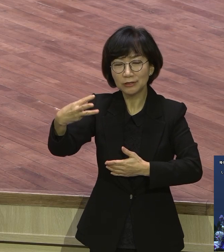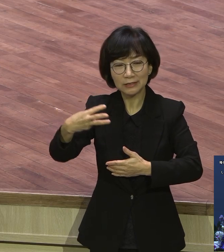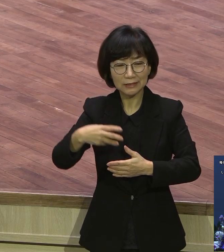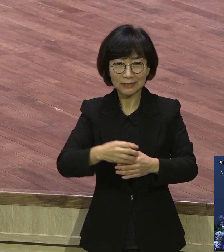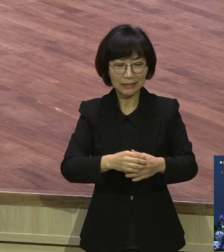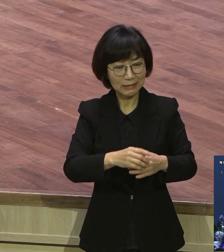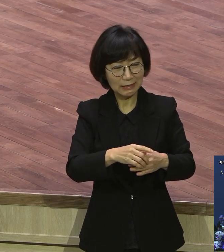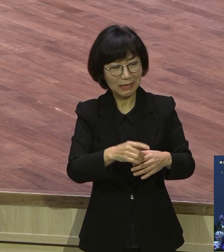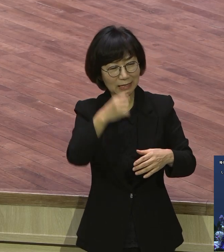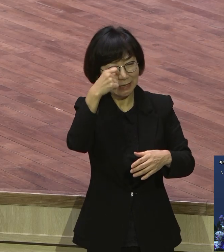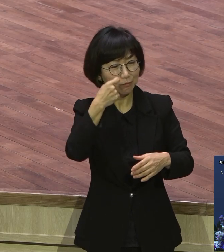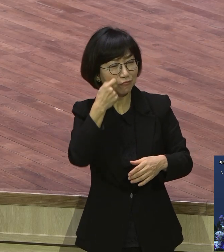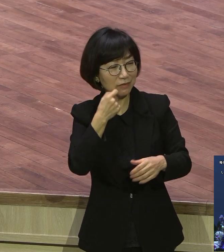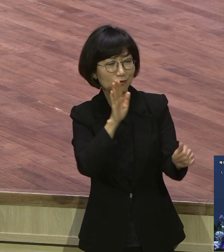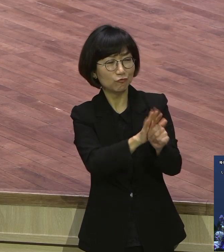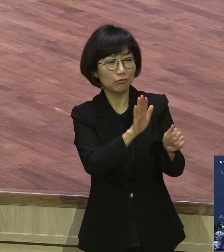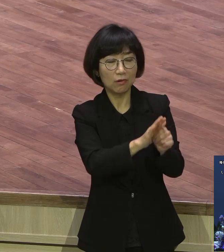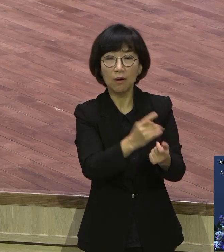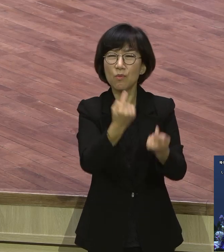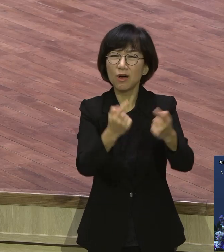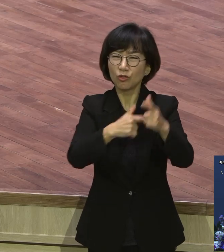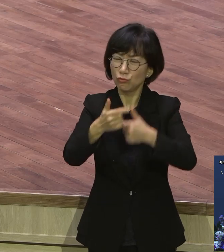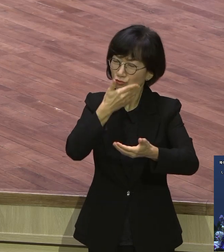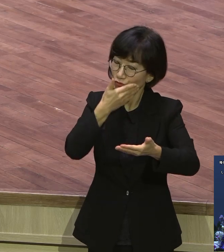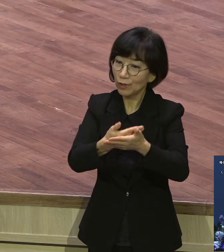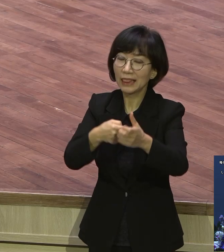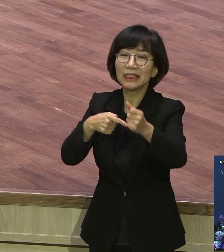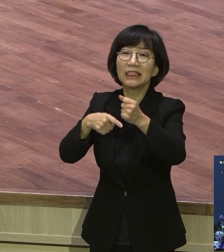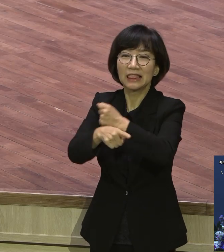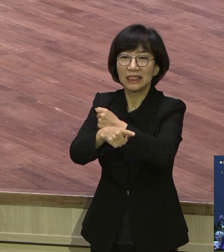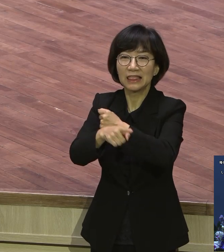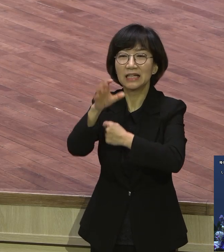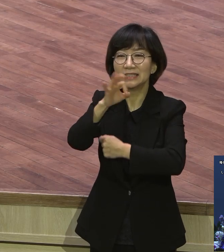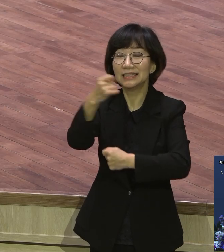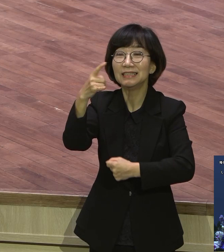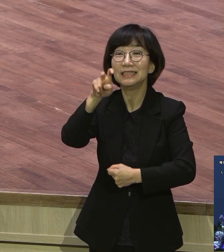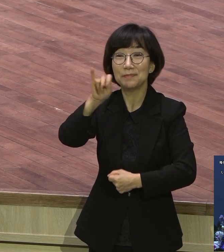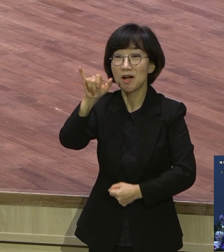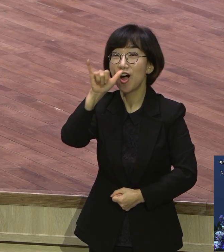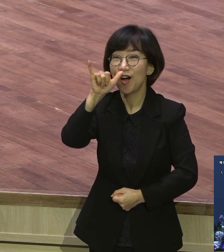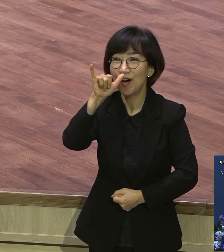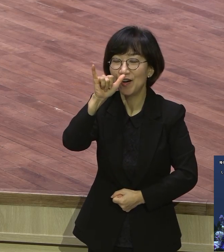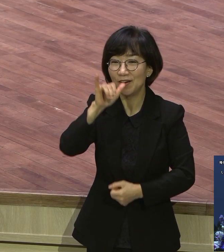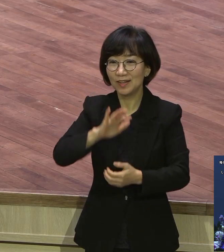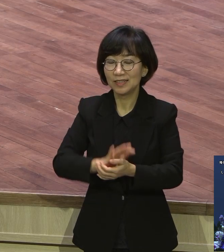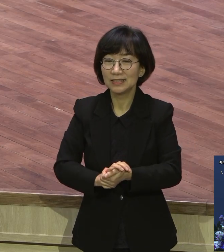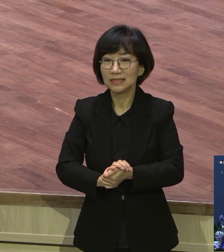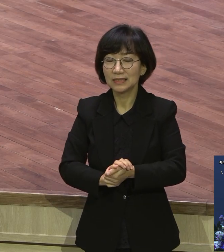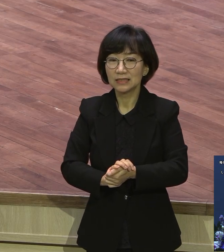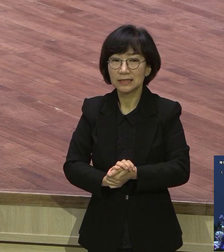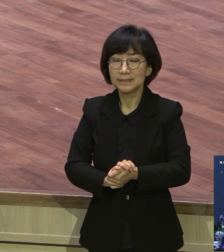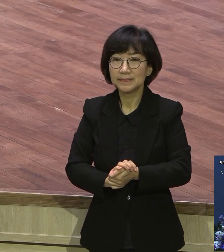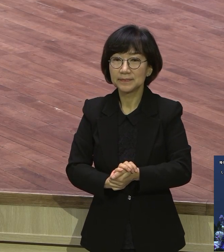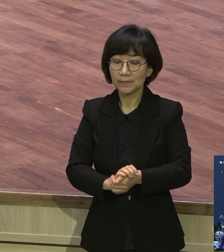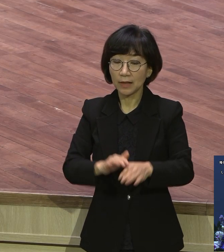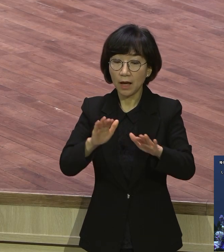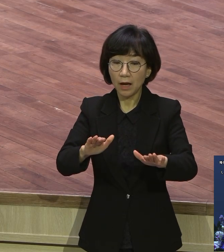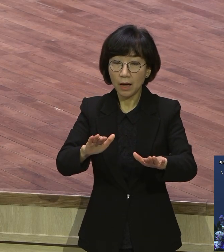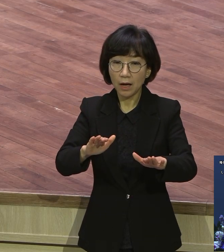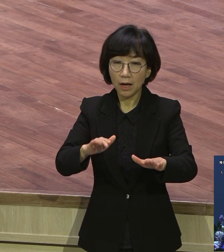심오한 의미가 여기에 담겨져 있습니다 본문 통해서 나타난 이 극률의